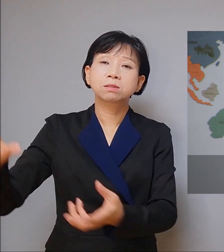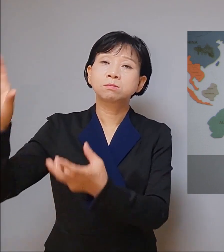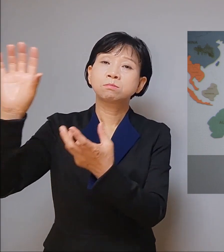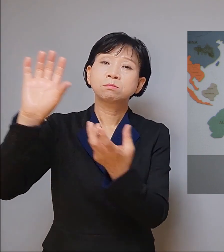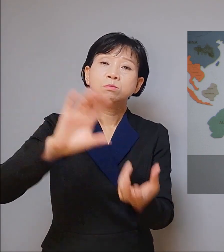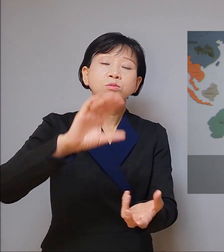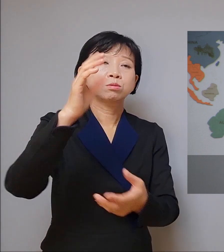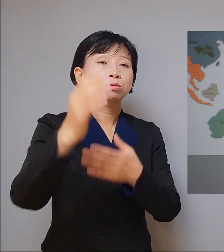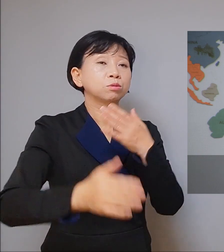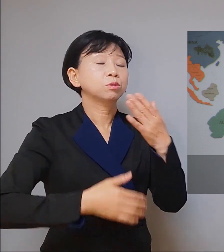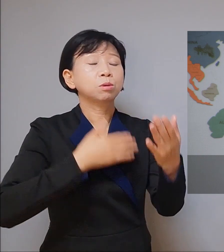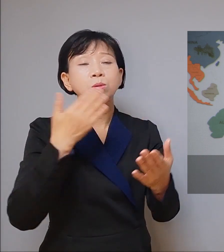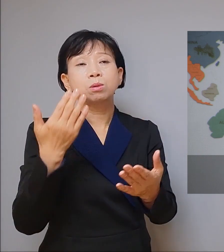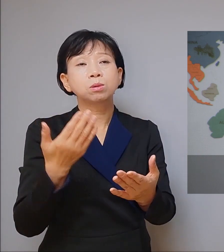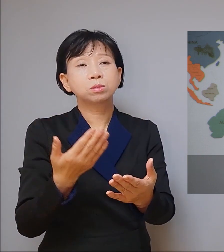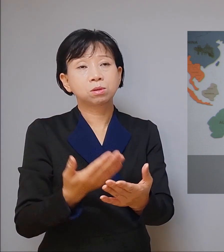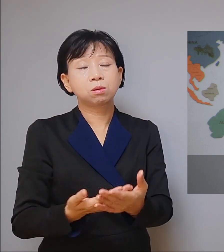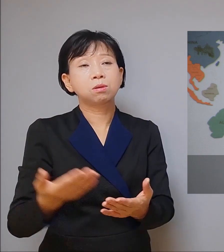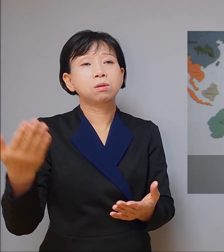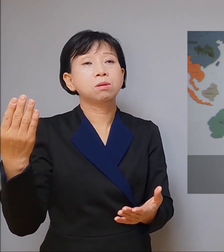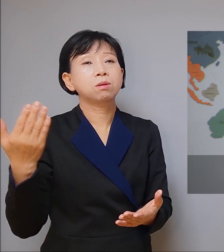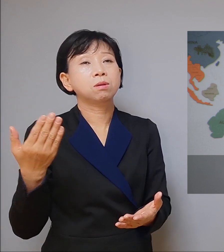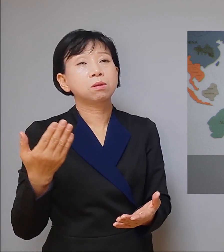성령의 기름